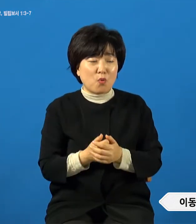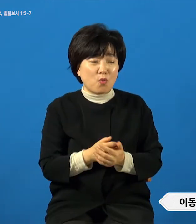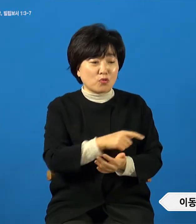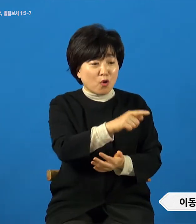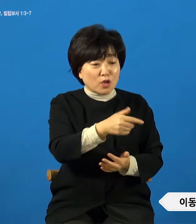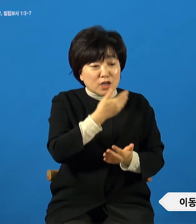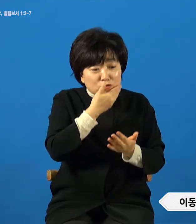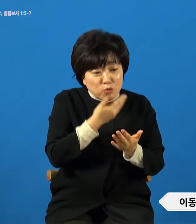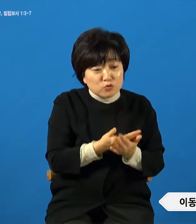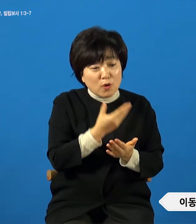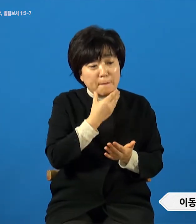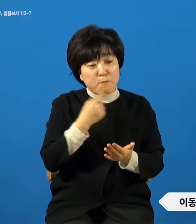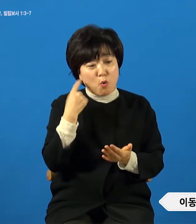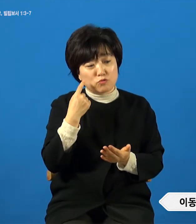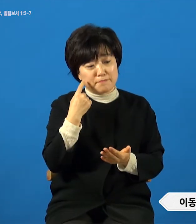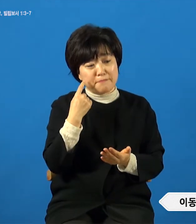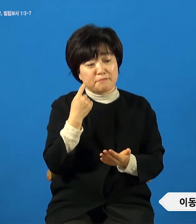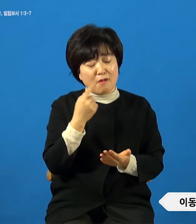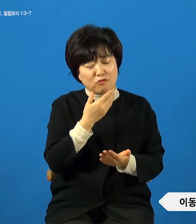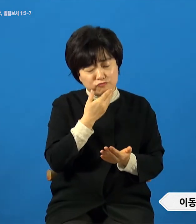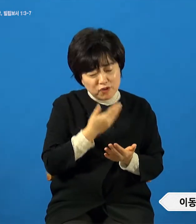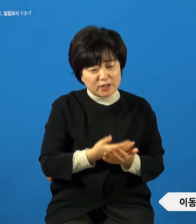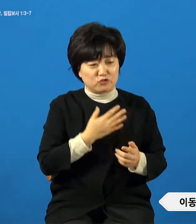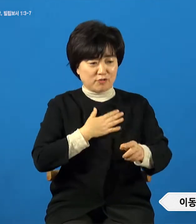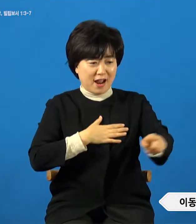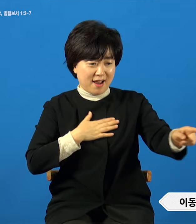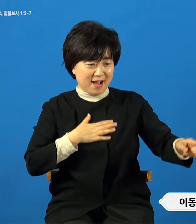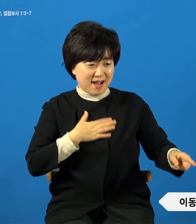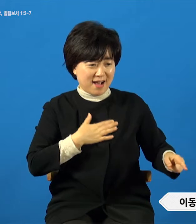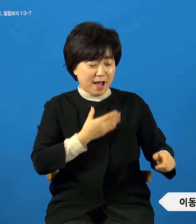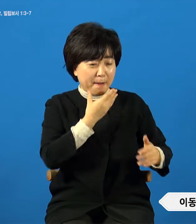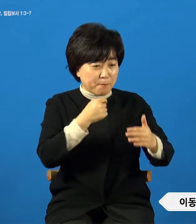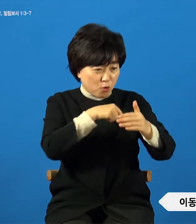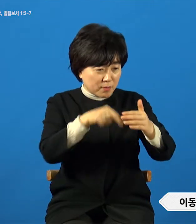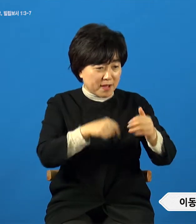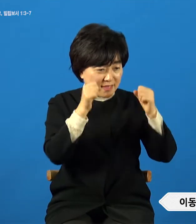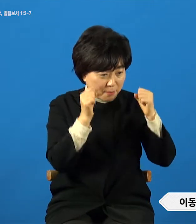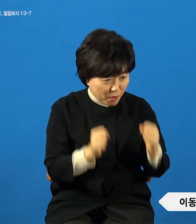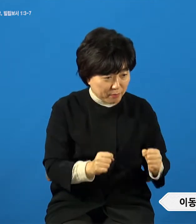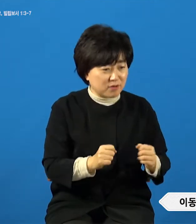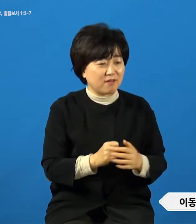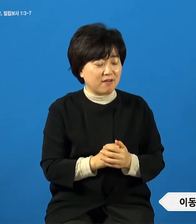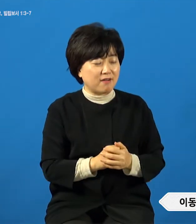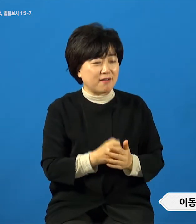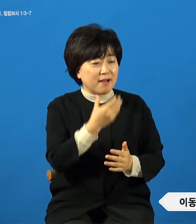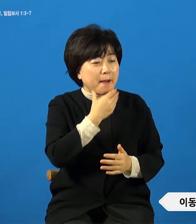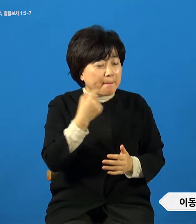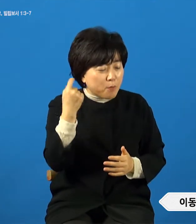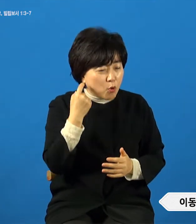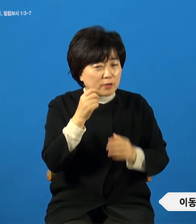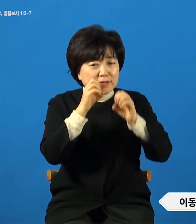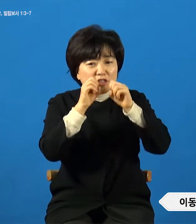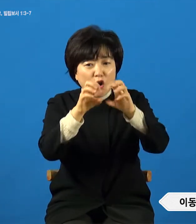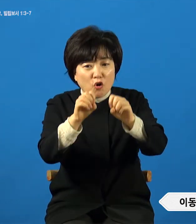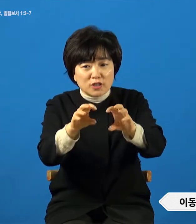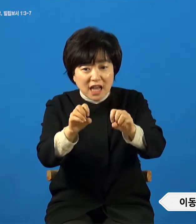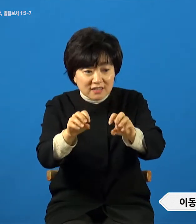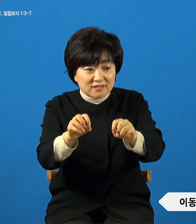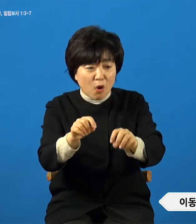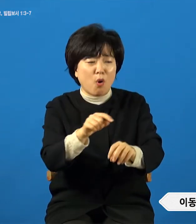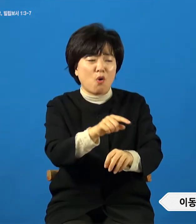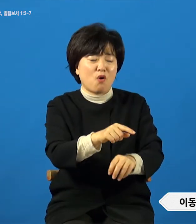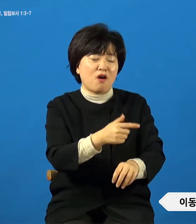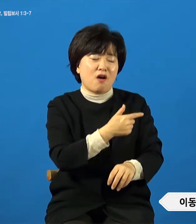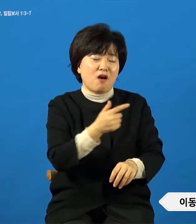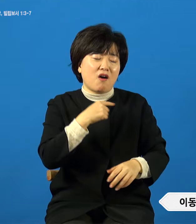소중한 복음의 가치를 알고 그 복음 안에 계속 머물러 살며 또 그들이 복음을 전하는 일에 헌신해 오고